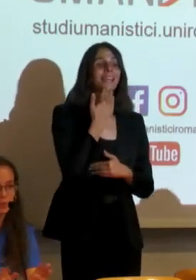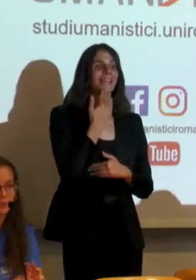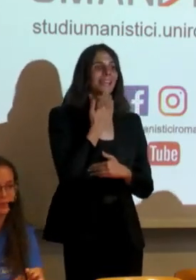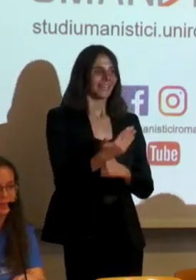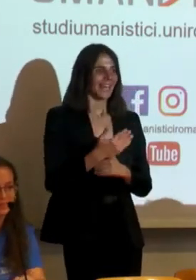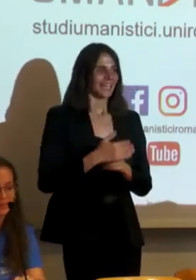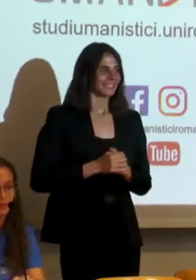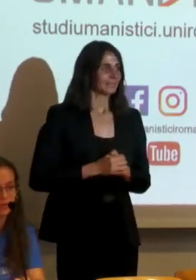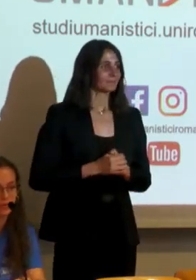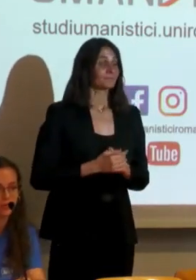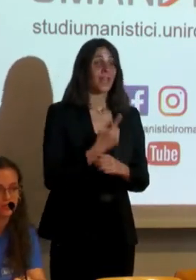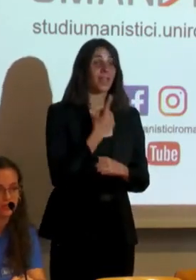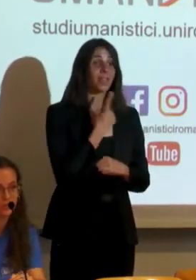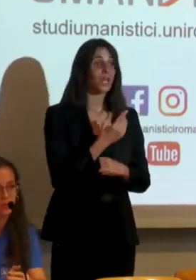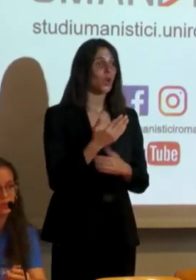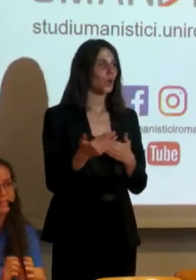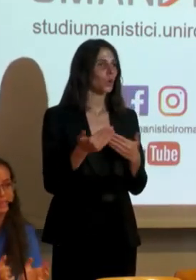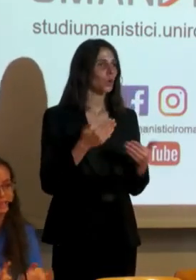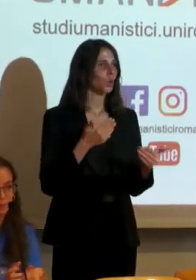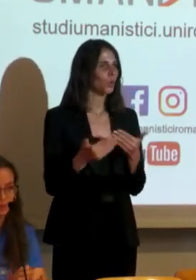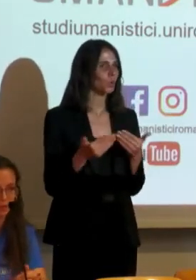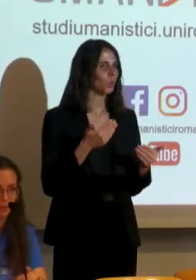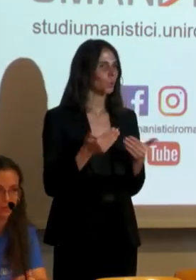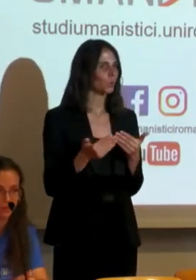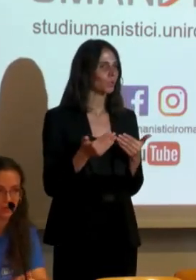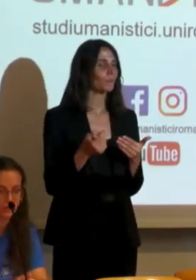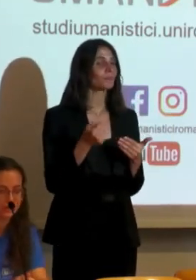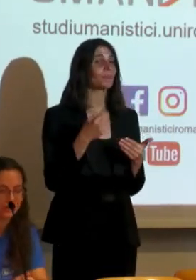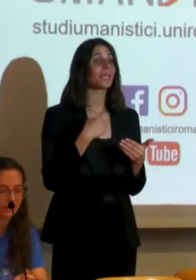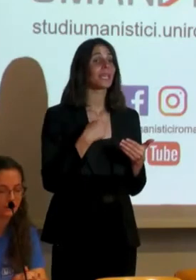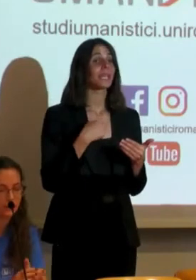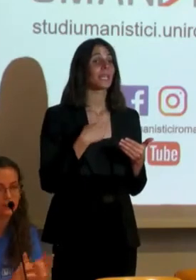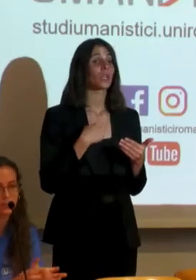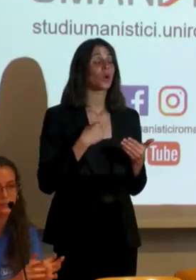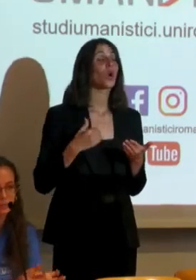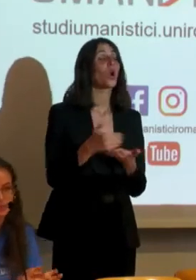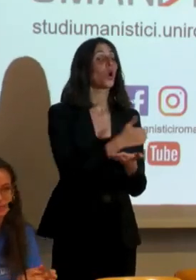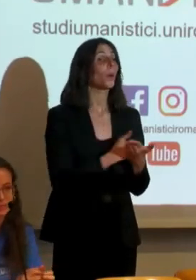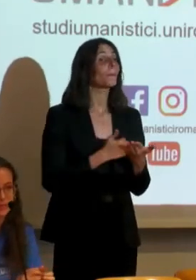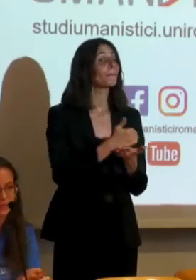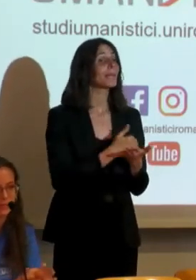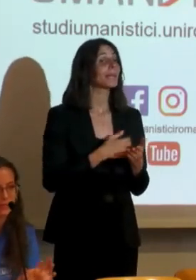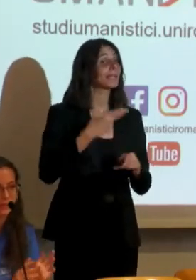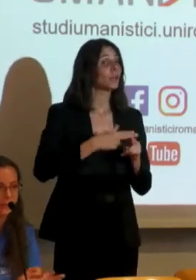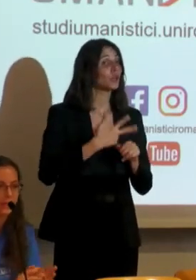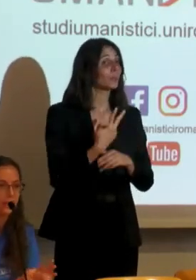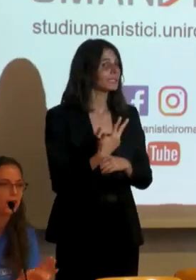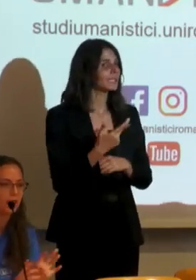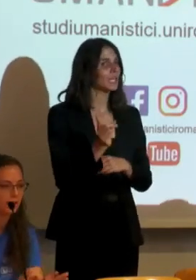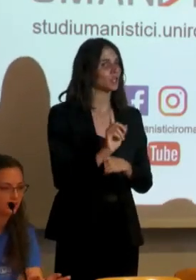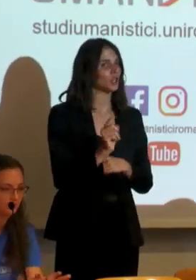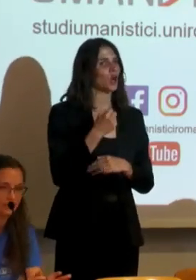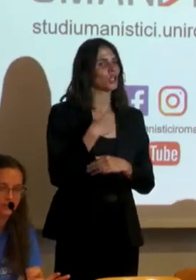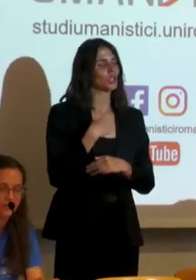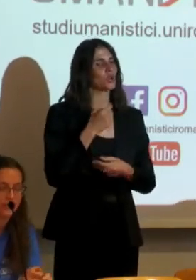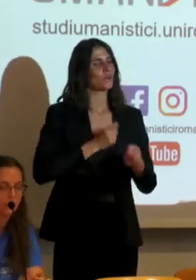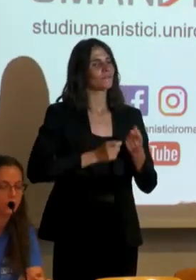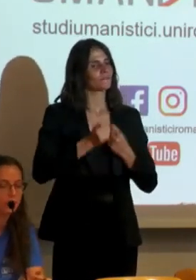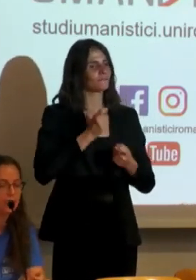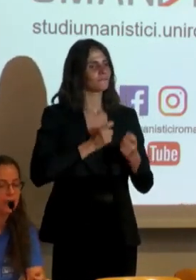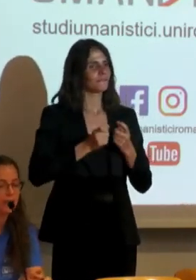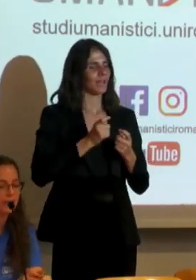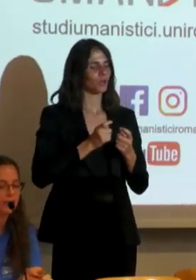confesso subito che in realtà non ho svolto l'intero percorso a Roma 3, ma vengo da un'esperienza di laurea triennale da un altro